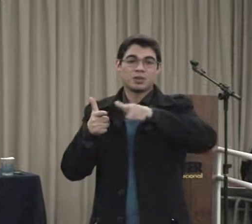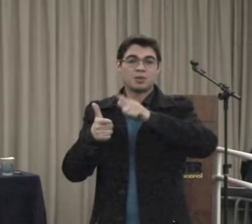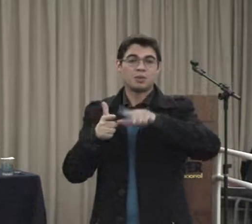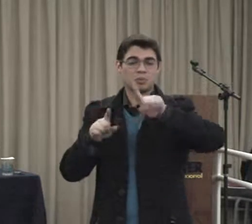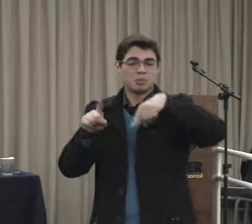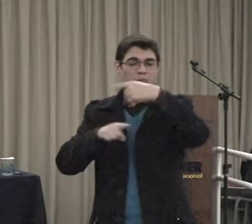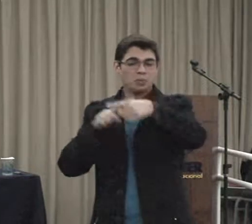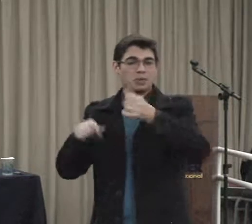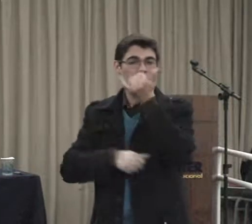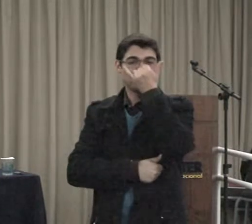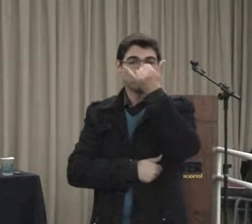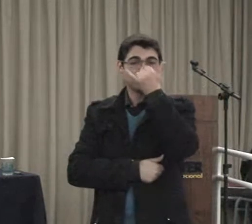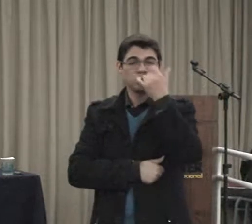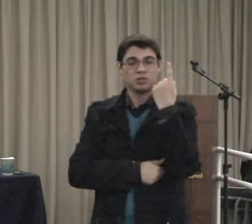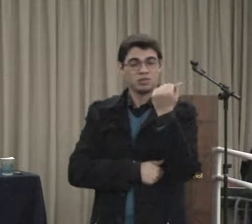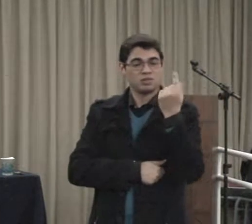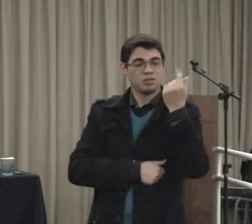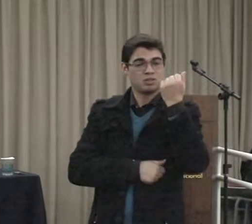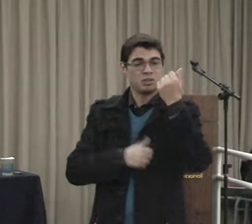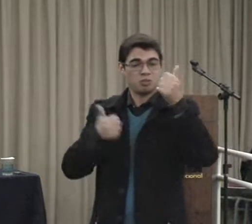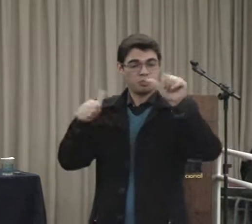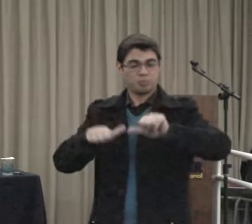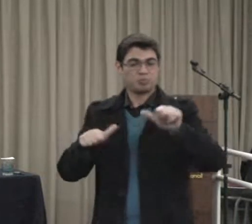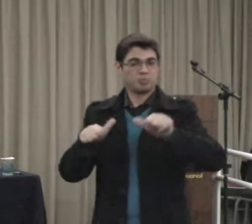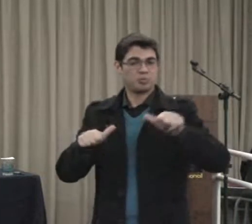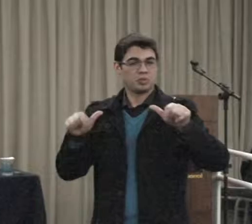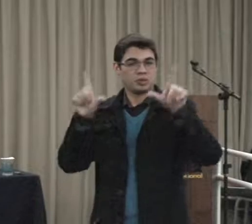dinheiro. Então tem que cuidar.